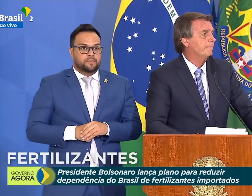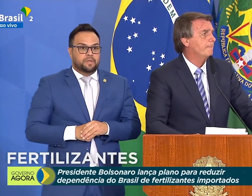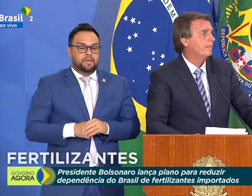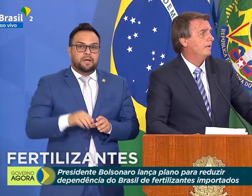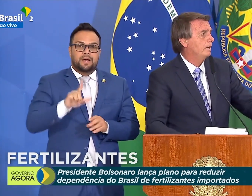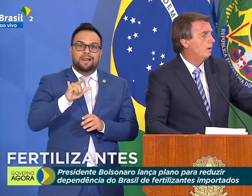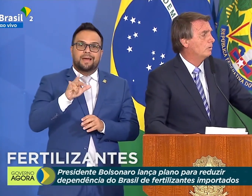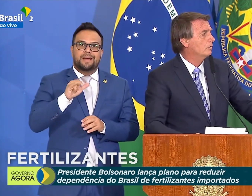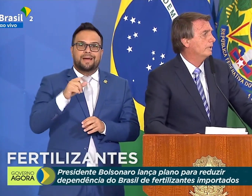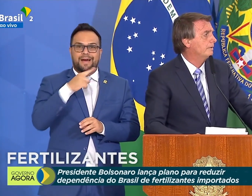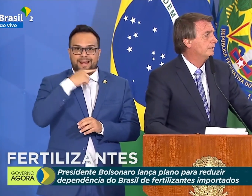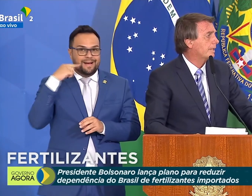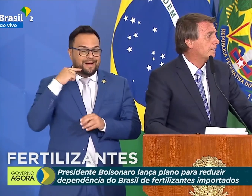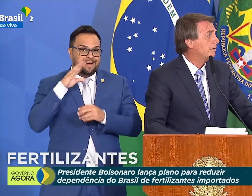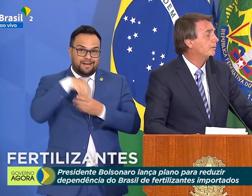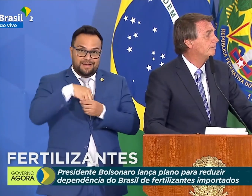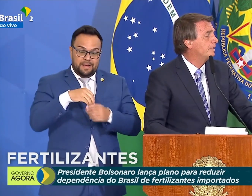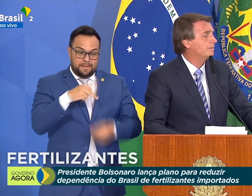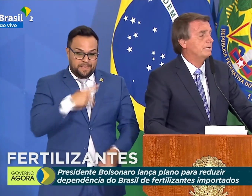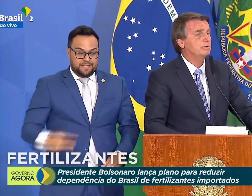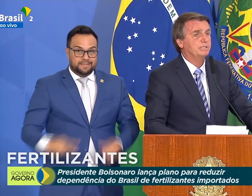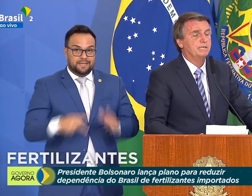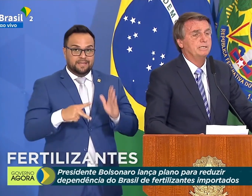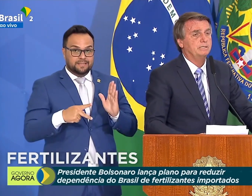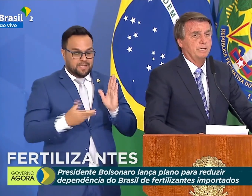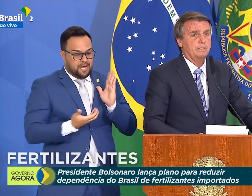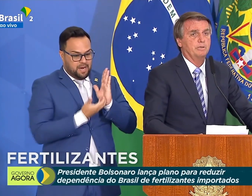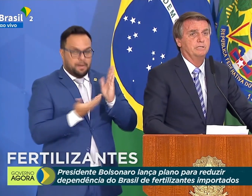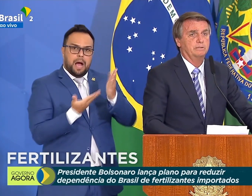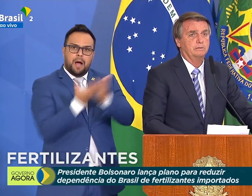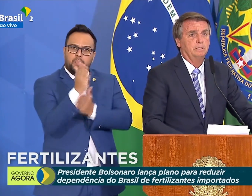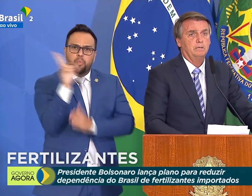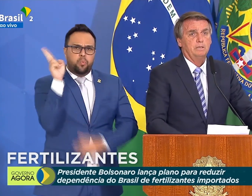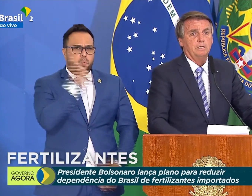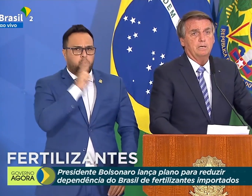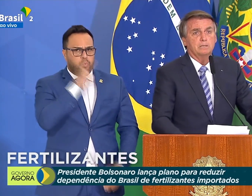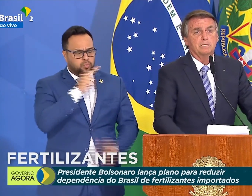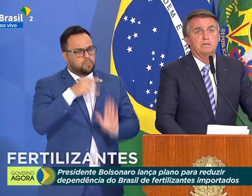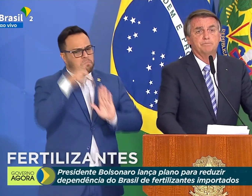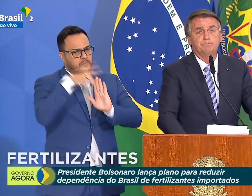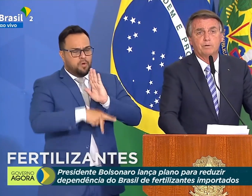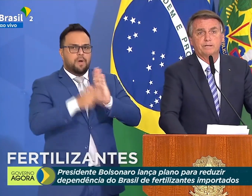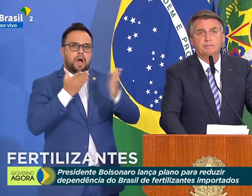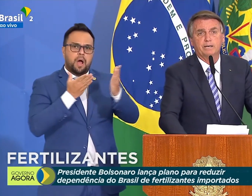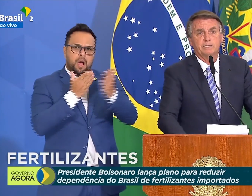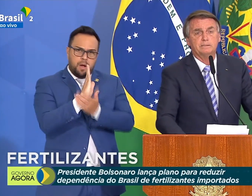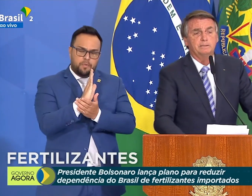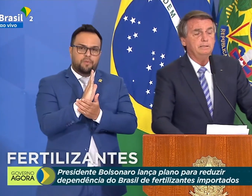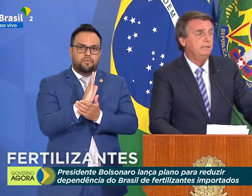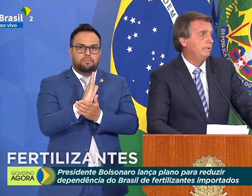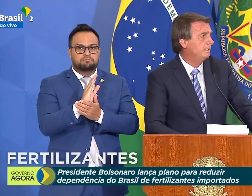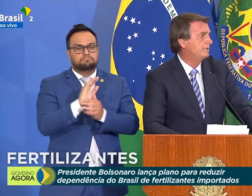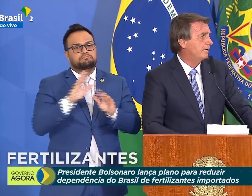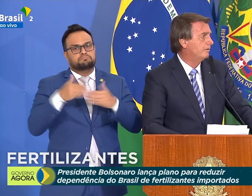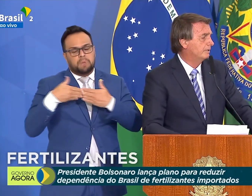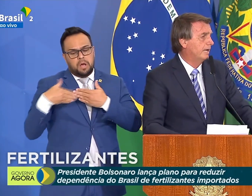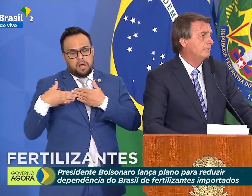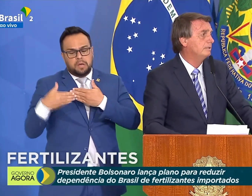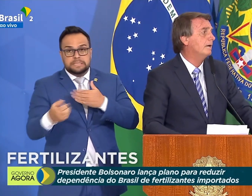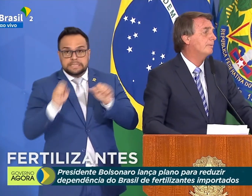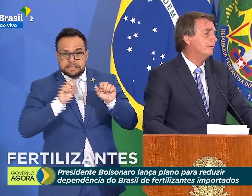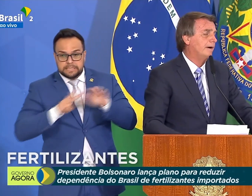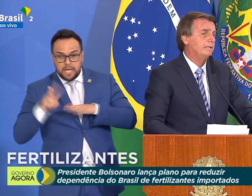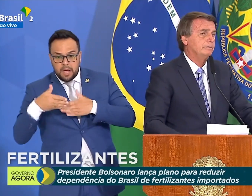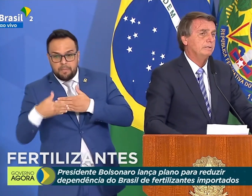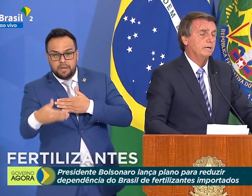Arthur Lira, ao colocar em votação, aprovamos a urgência desse projeto. Creio que daqui a poucas semanas ele será